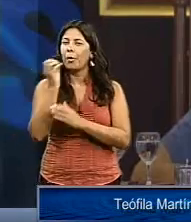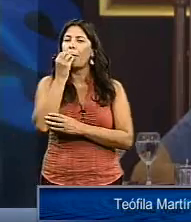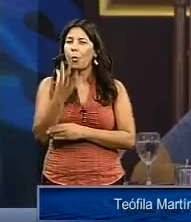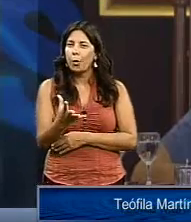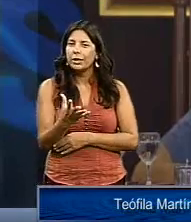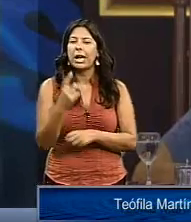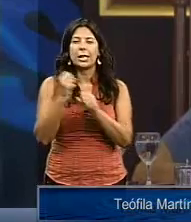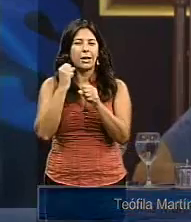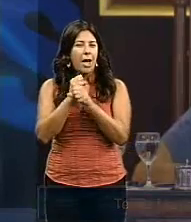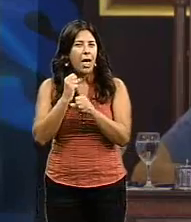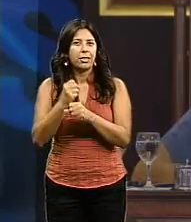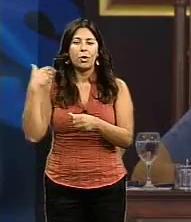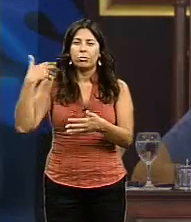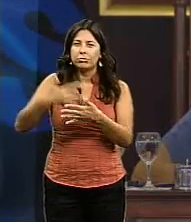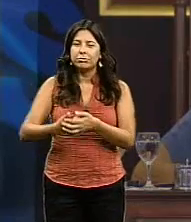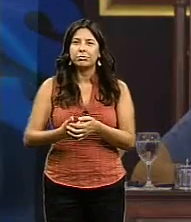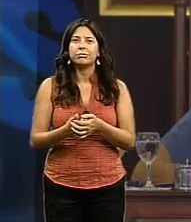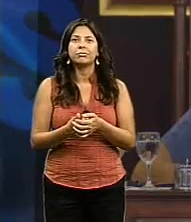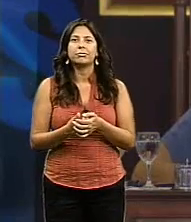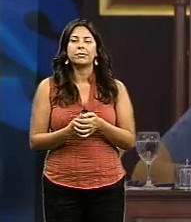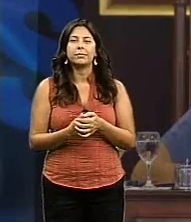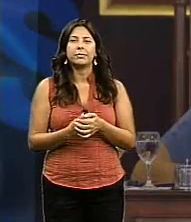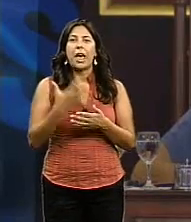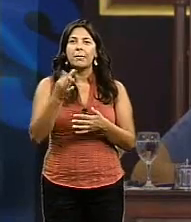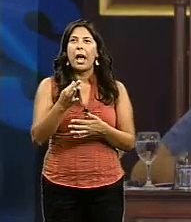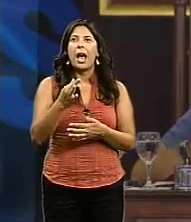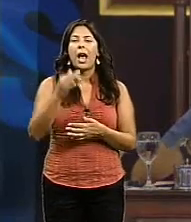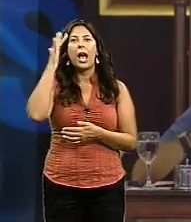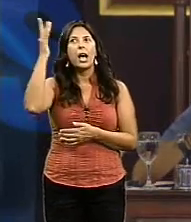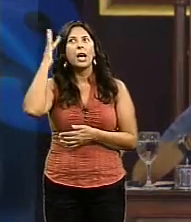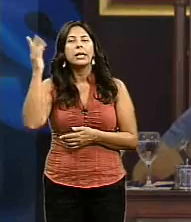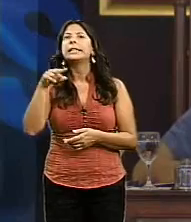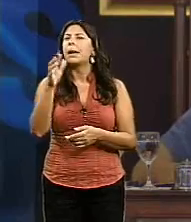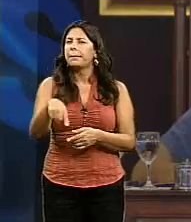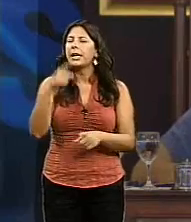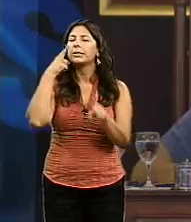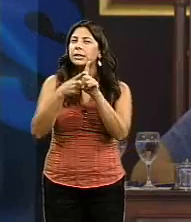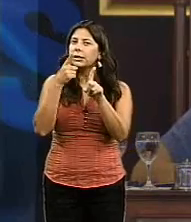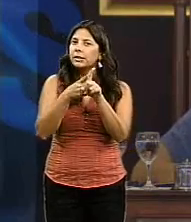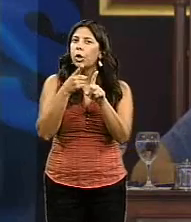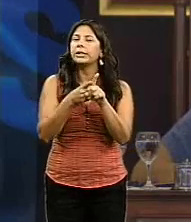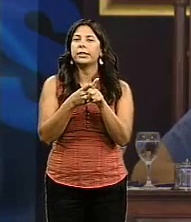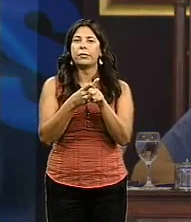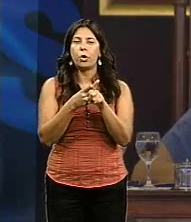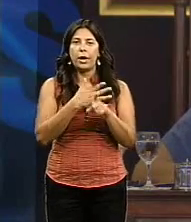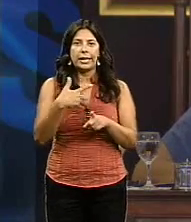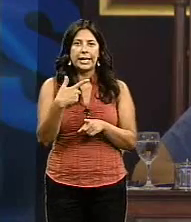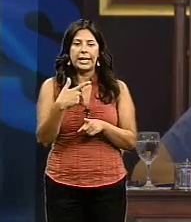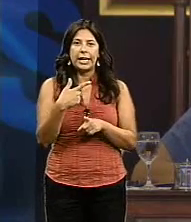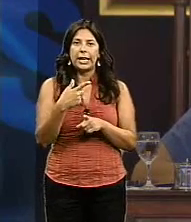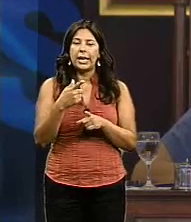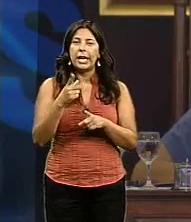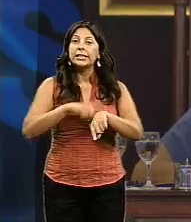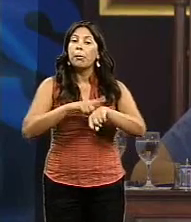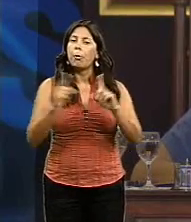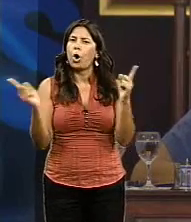trabajando muchísimo con la esperanza o sobre todo con la mira en estar el menor tiempo